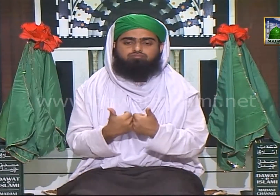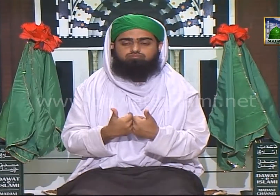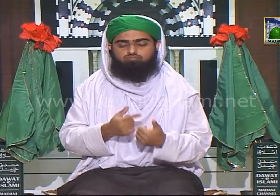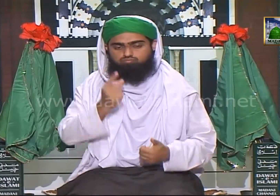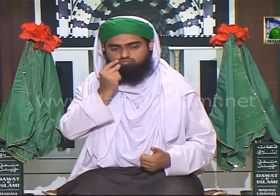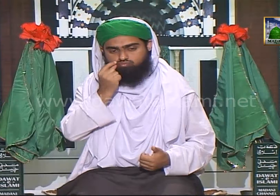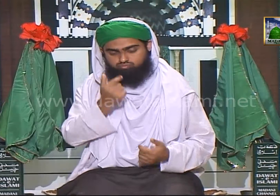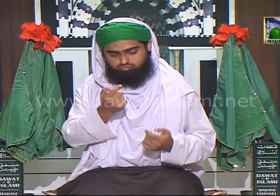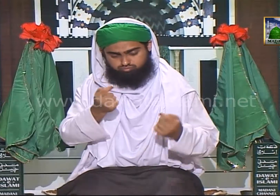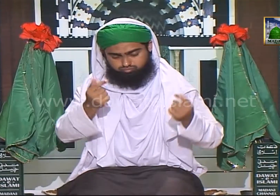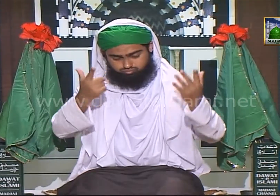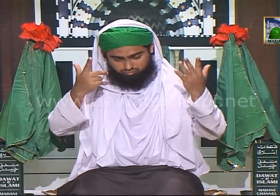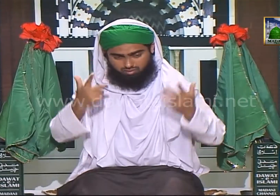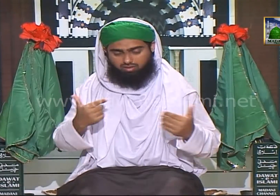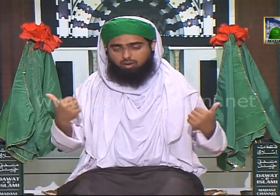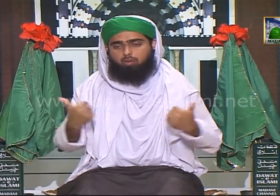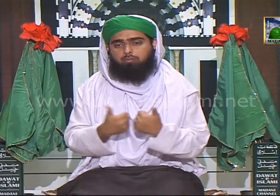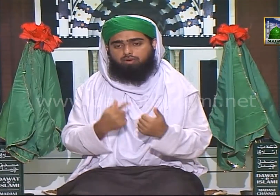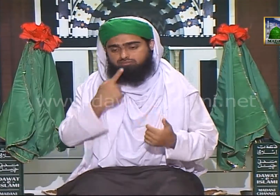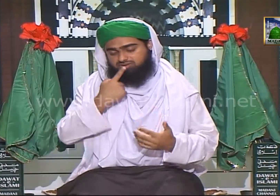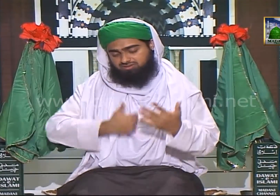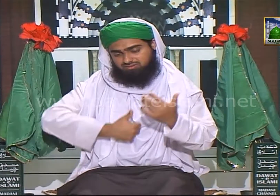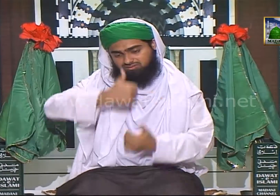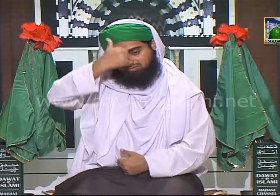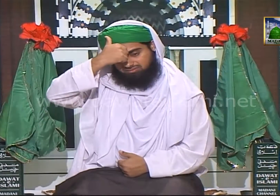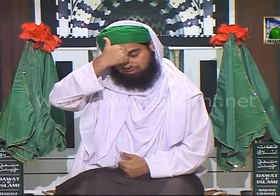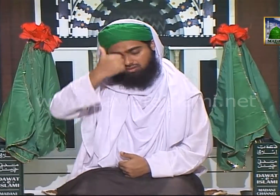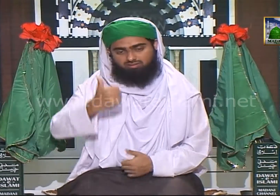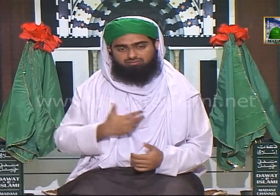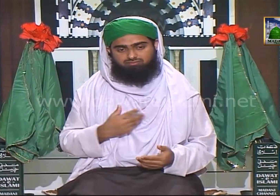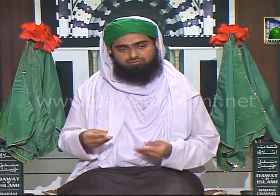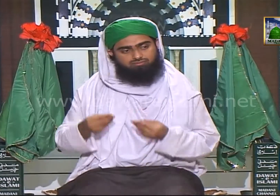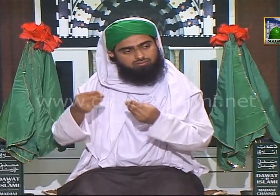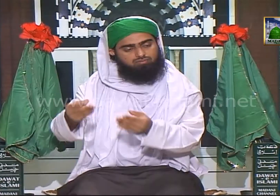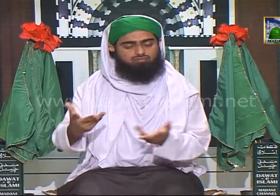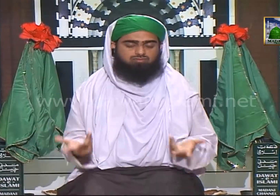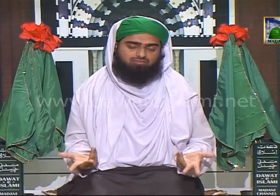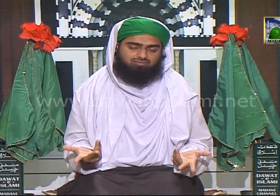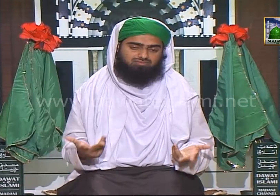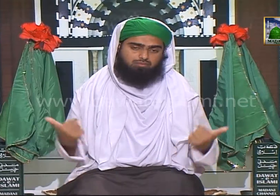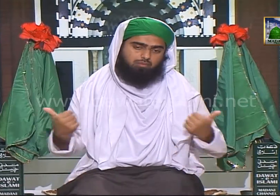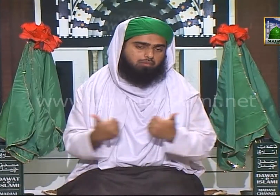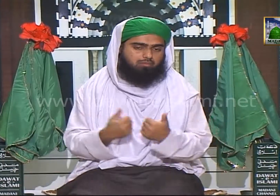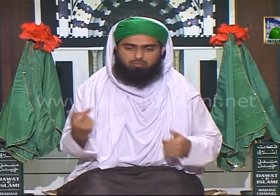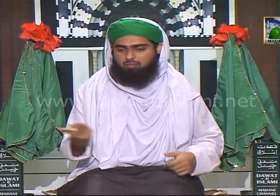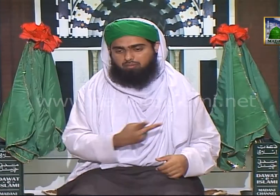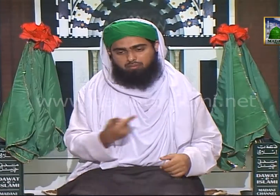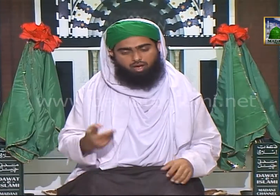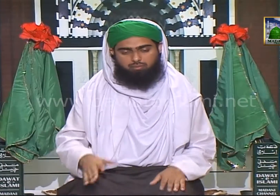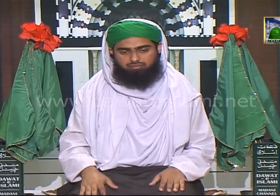کروڑ پتی، بڑے سے بڑا صدر یا وزیر اعظم مرتا ہے تو اس کو دیا جاتا ہے۔ کسی وزیر کو، کسی کارخانے دار کو کوئی ریشم کا